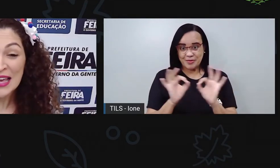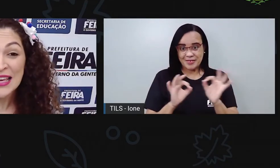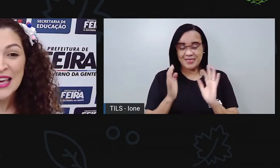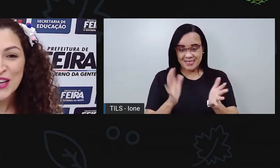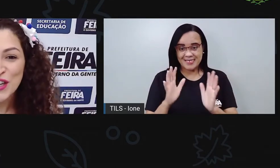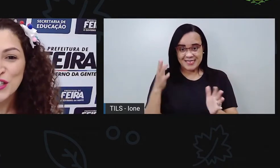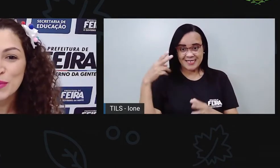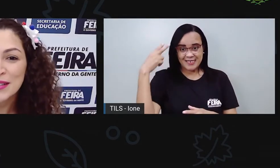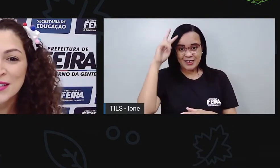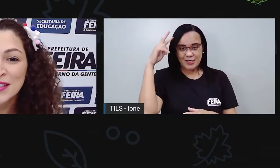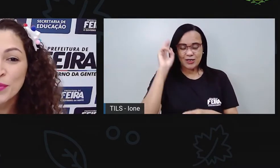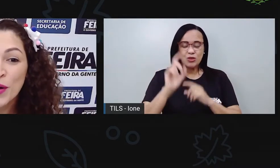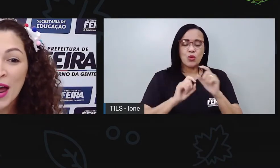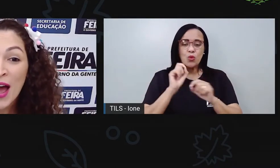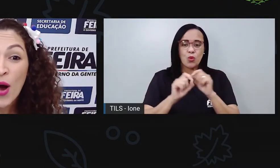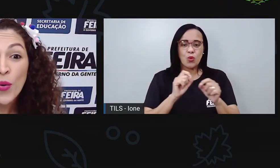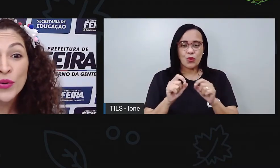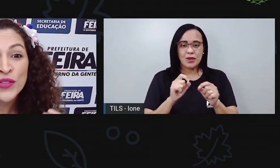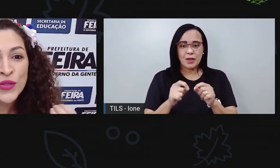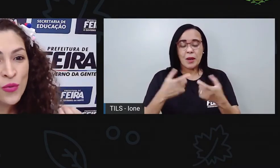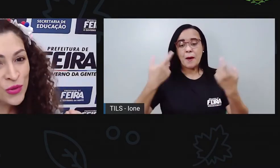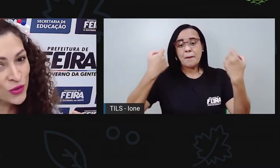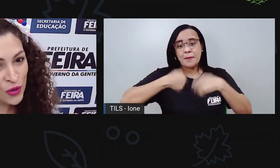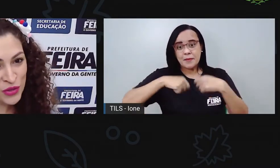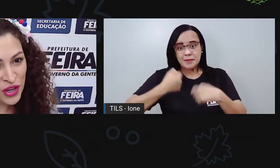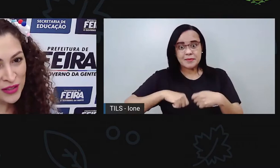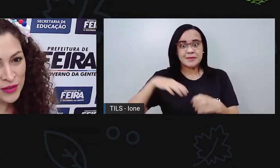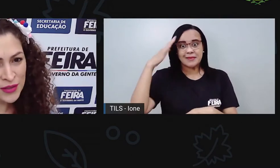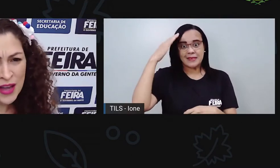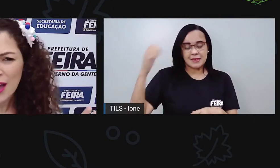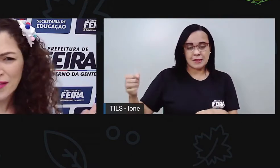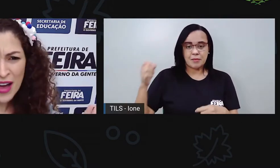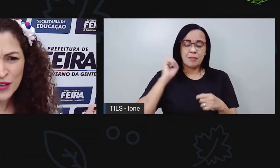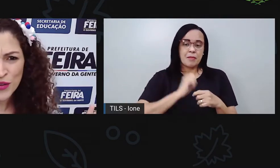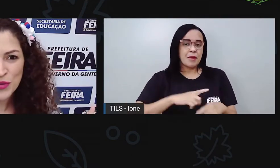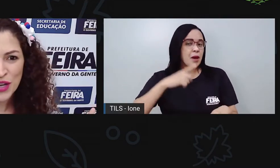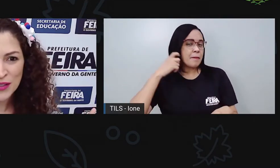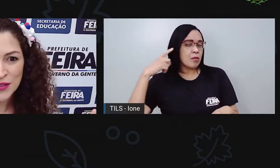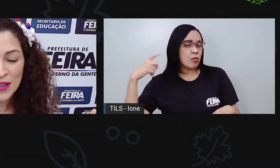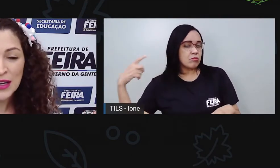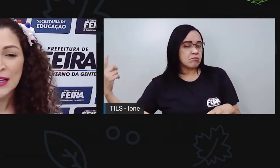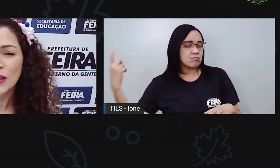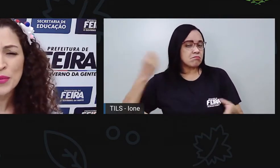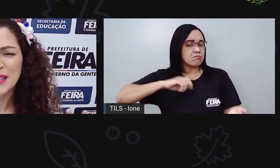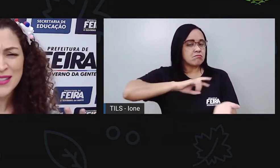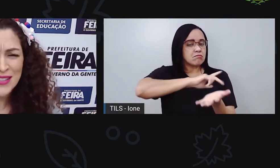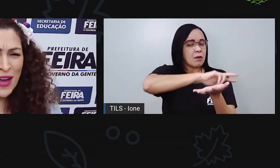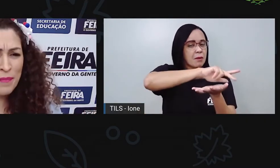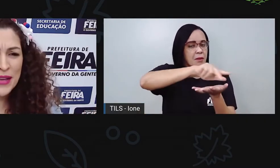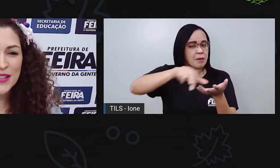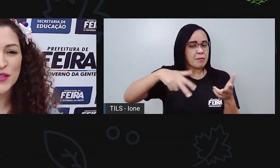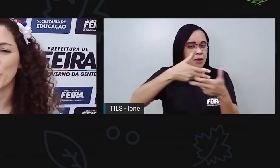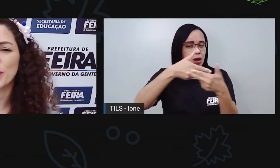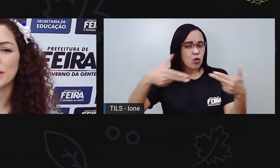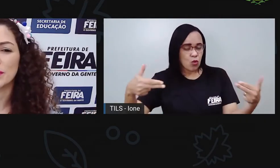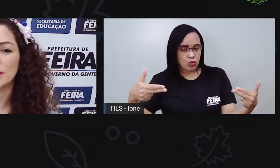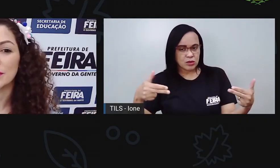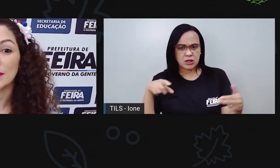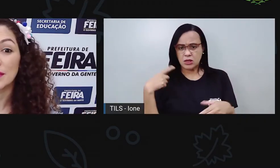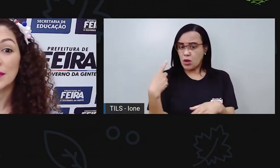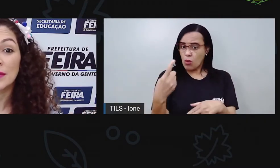história em que a gente precisa explorar os sons dos objetos. Vários objetos. Não precisa ser apenas